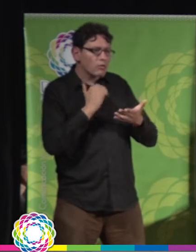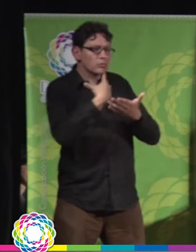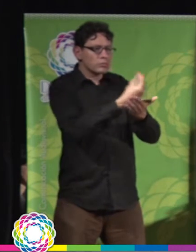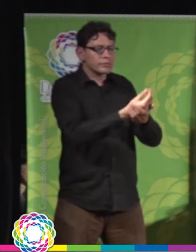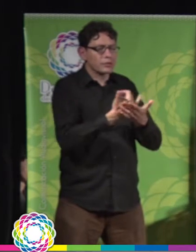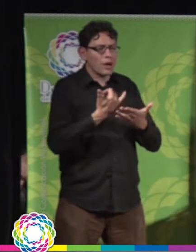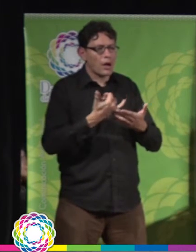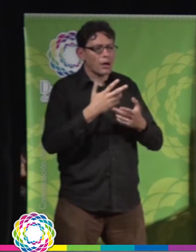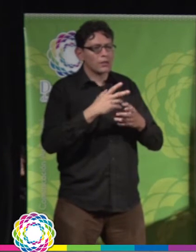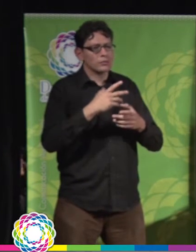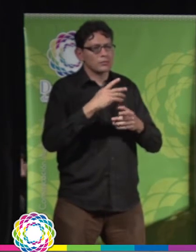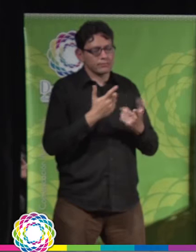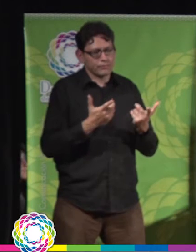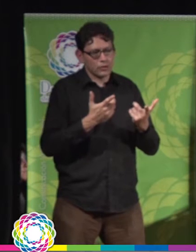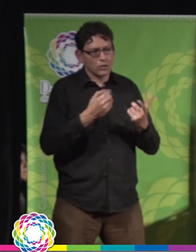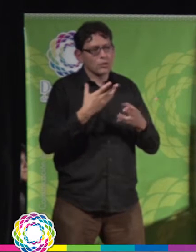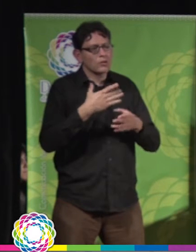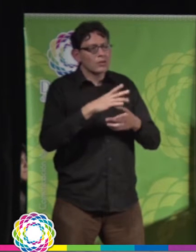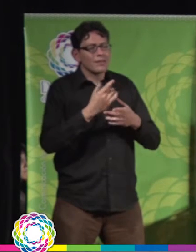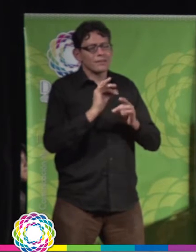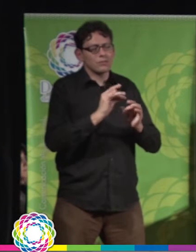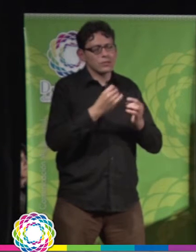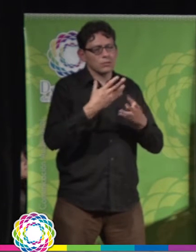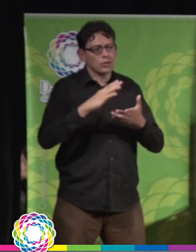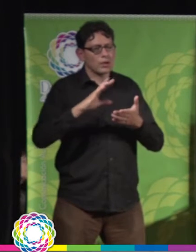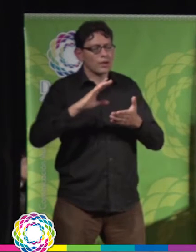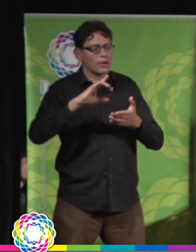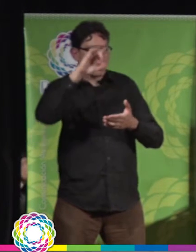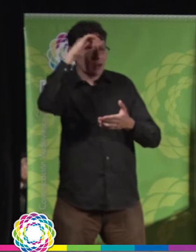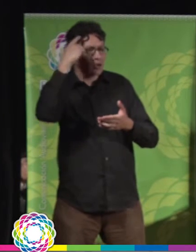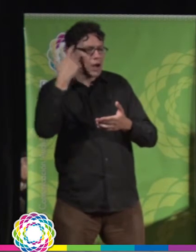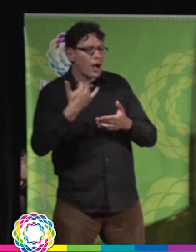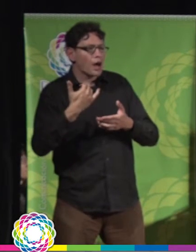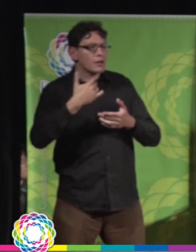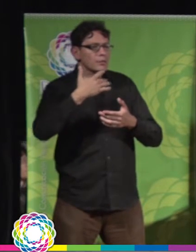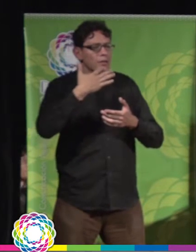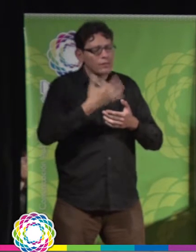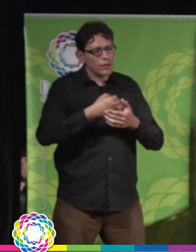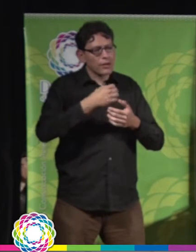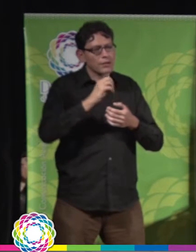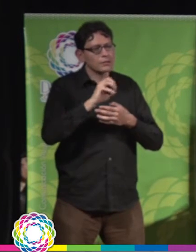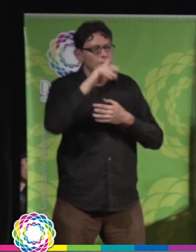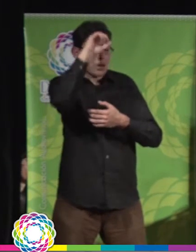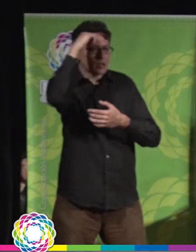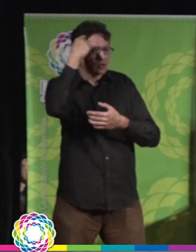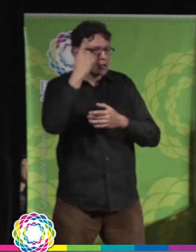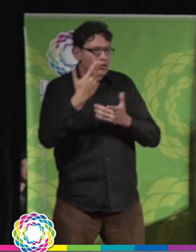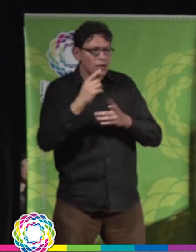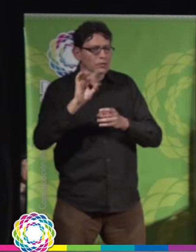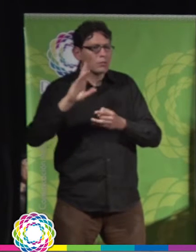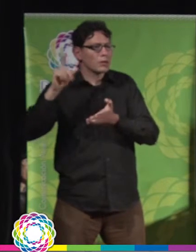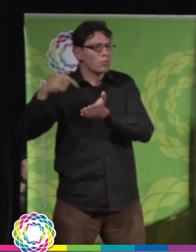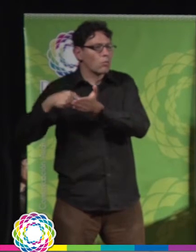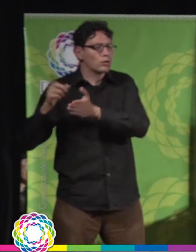medios nacionales, que de nacionales tienen poco, sino que son medios que responden a la ciudad de Buenos Aires. Entonces